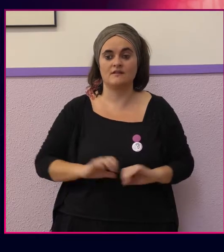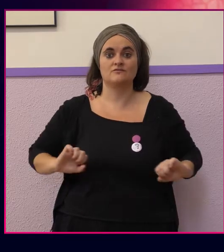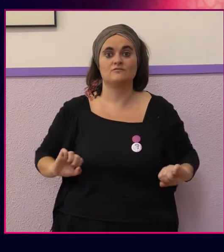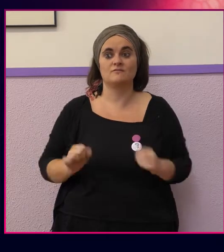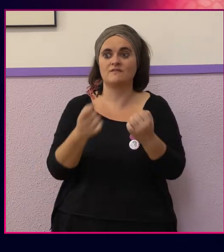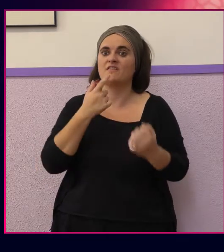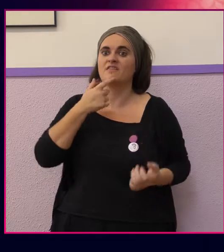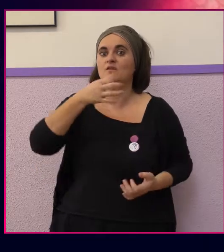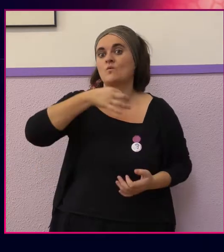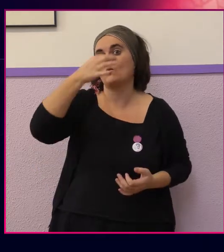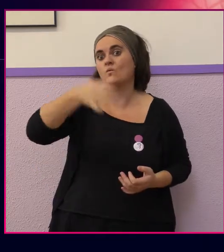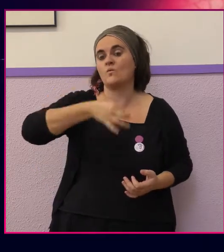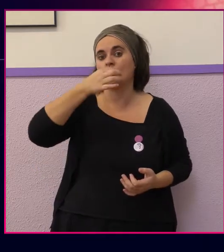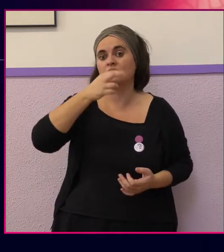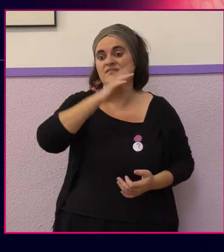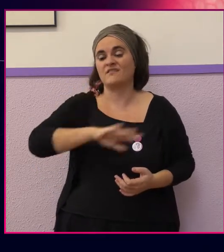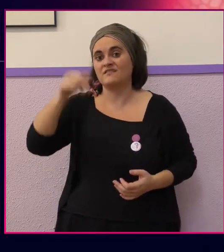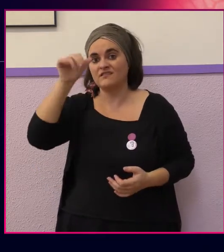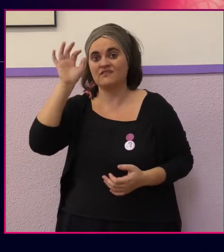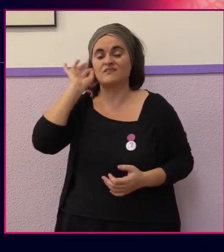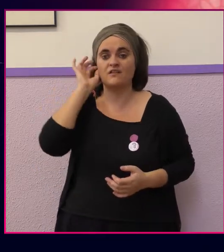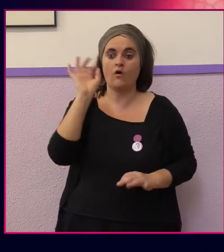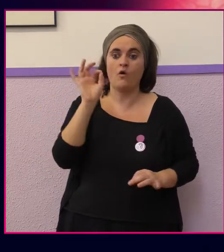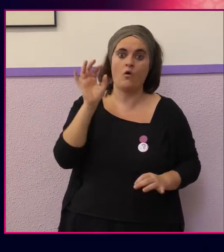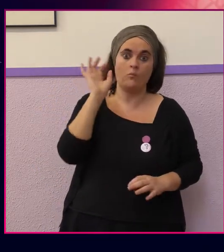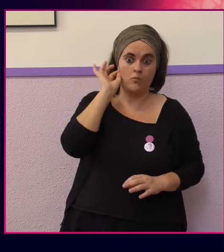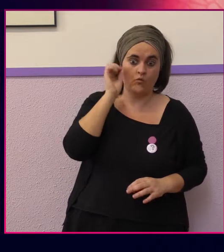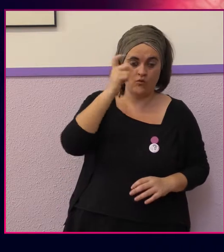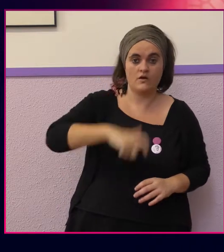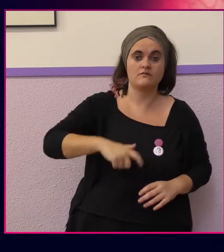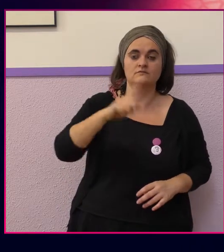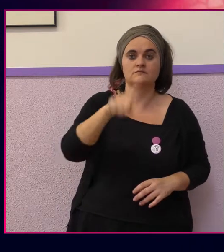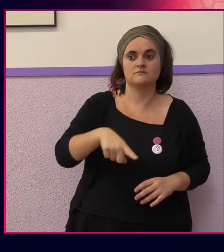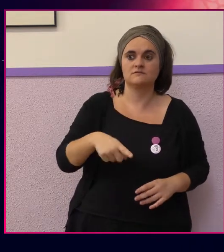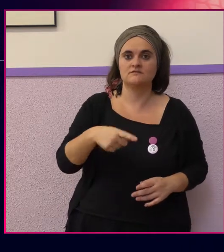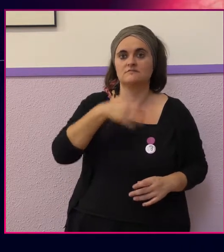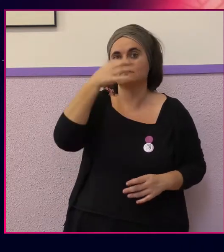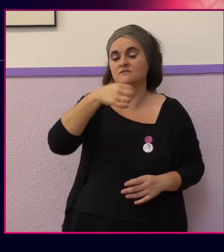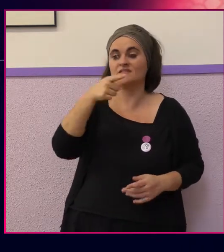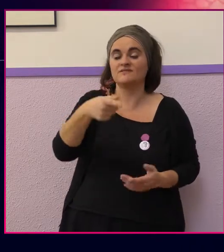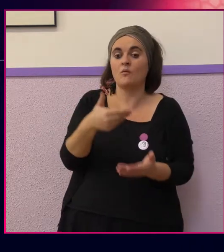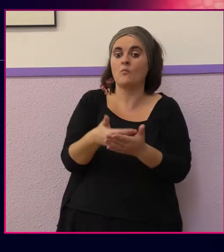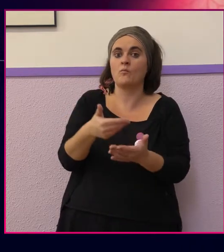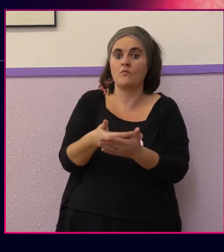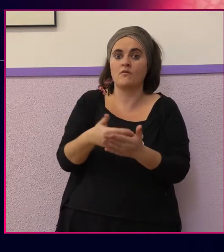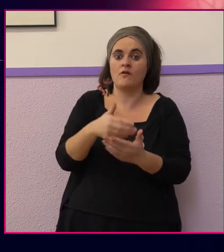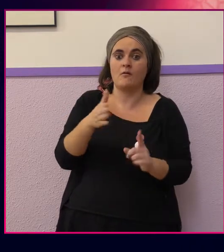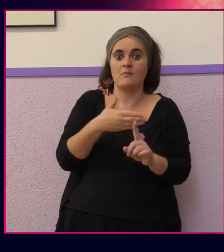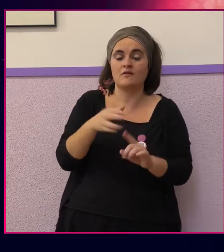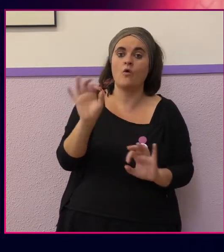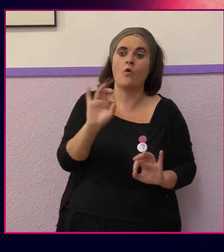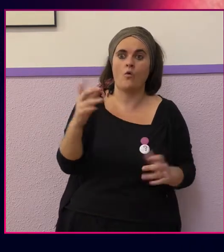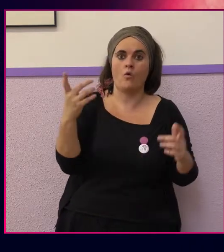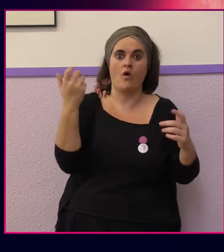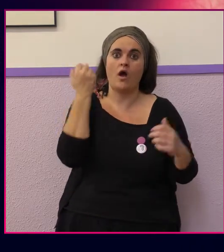tratu txaredota abusuaren froga giza kontsideratu behar da. Eta ezin